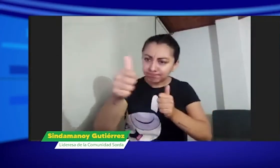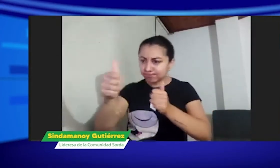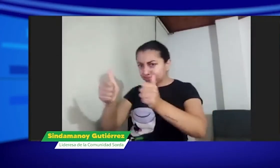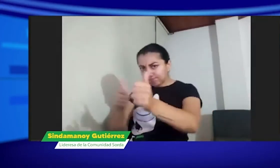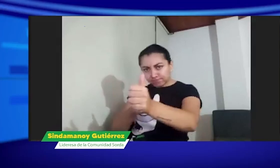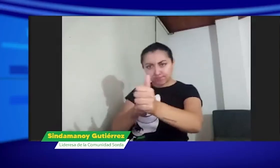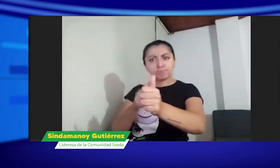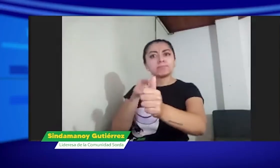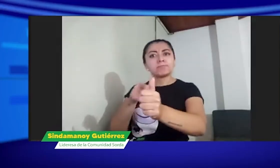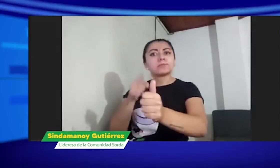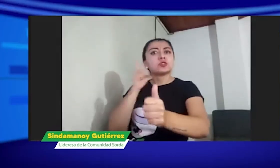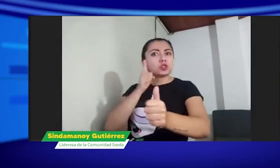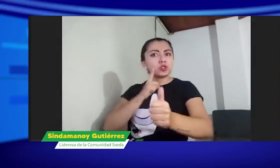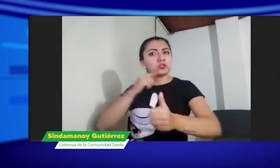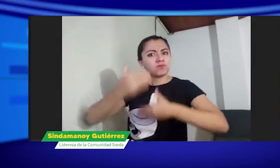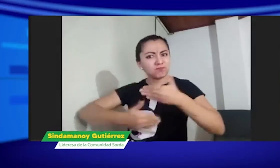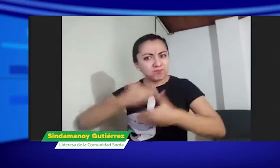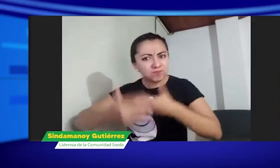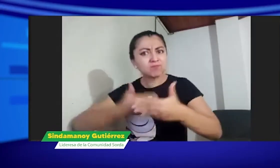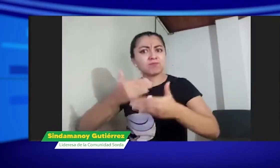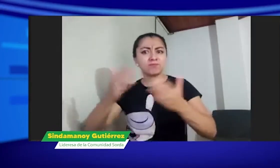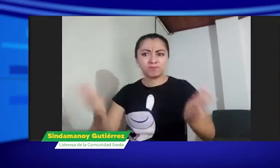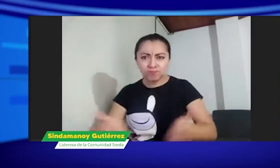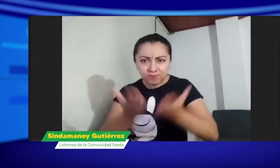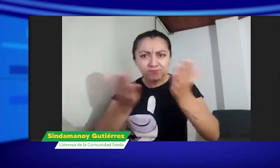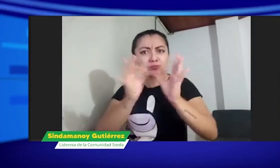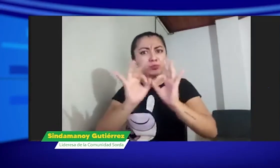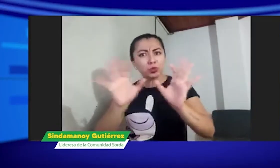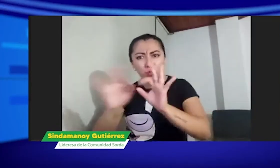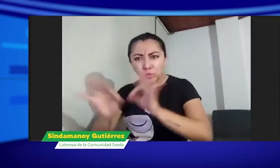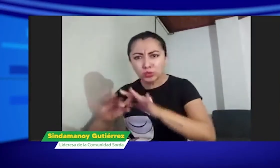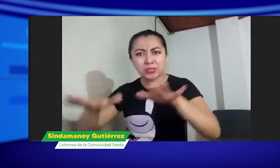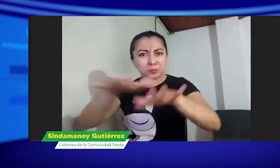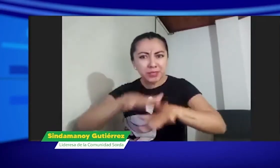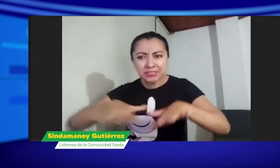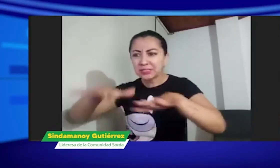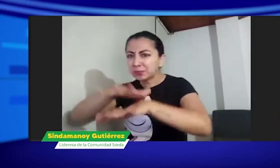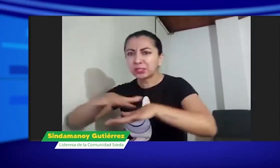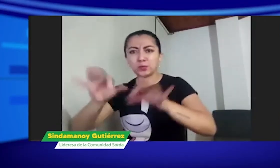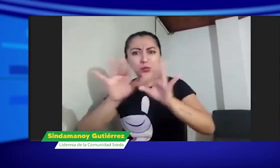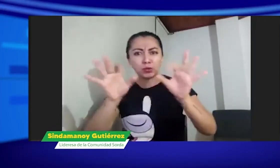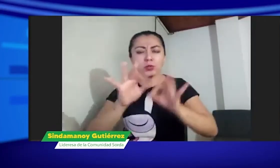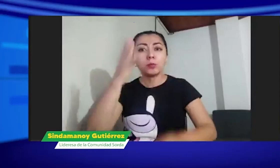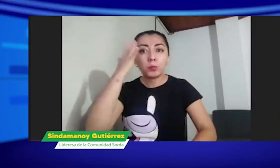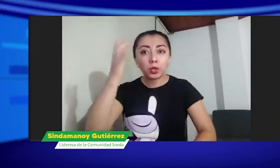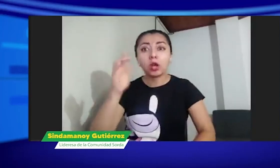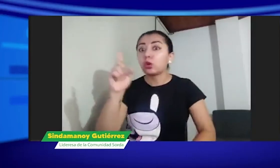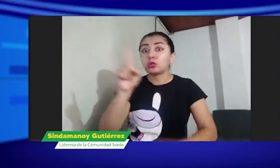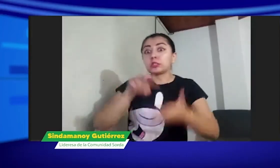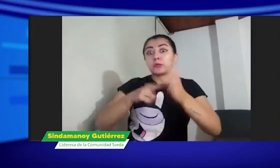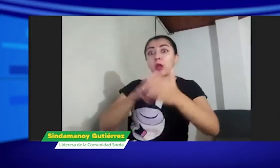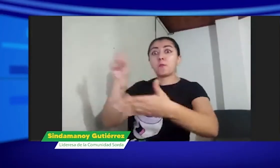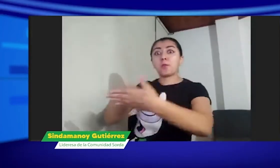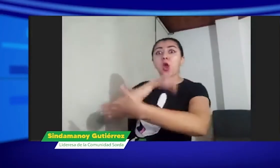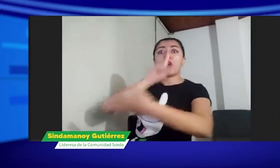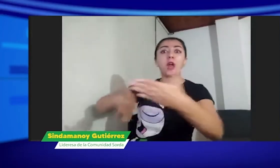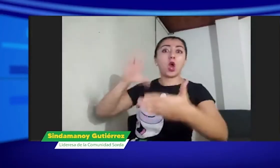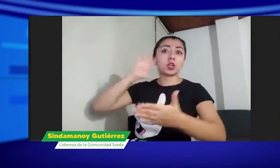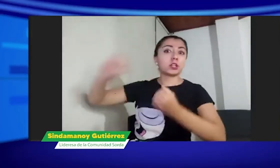que nos están ayudando en la comunicación y los están dejando adelante que sean ellos quienes tomen los liderazgos pero somos nosotros